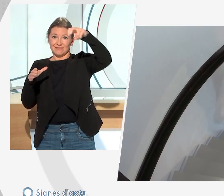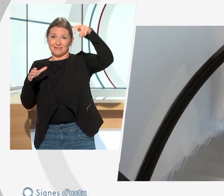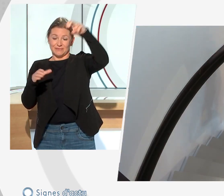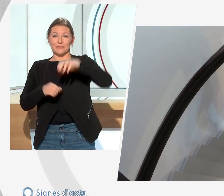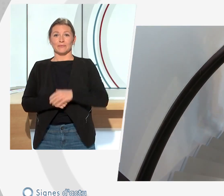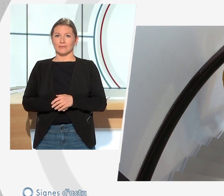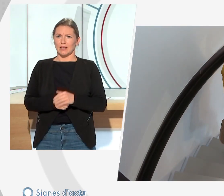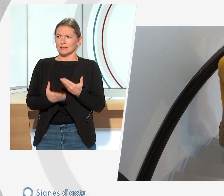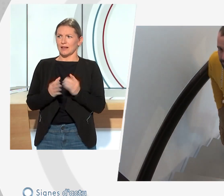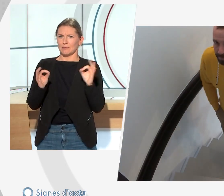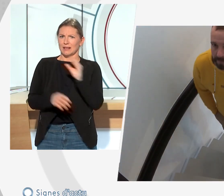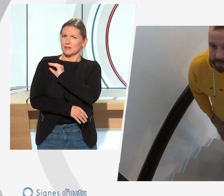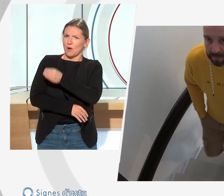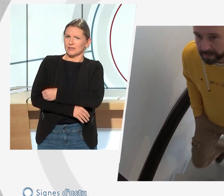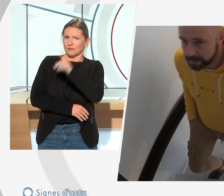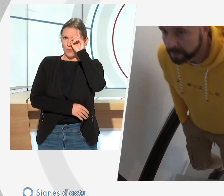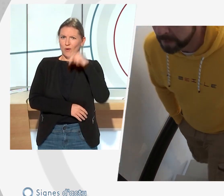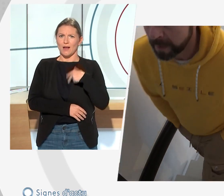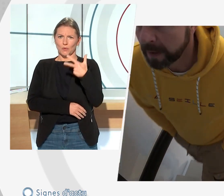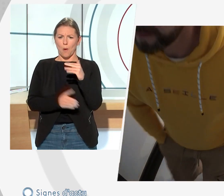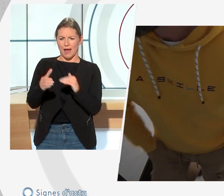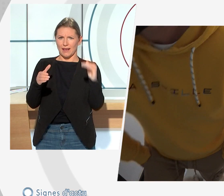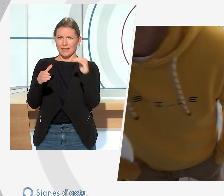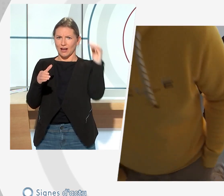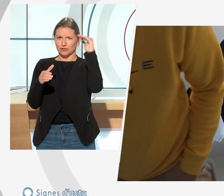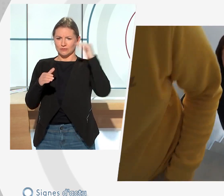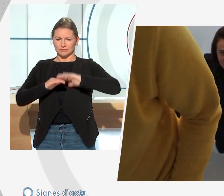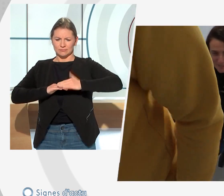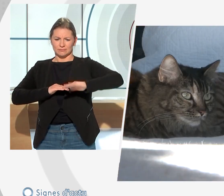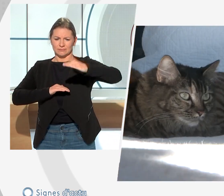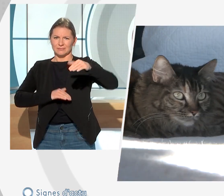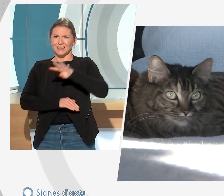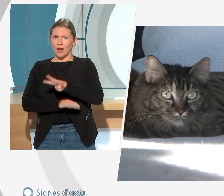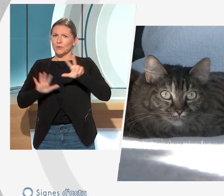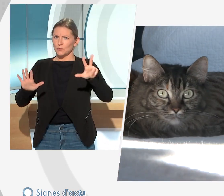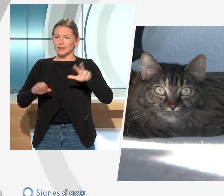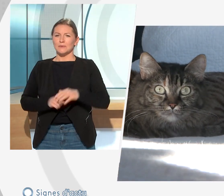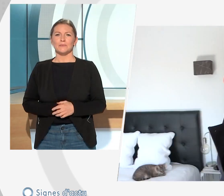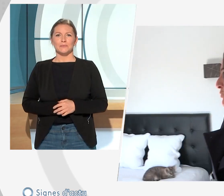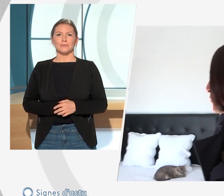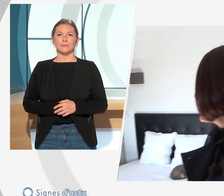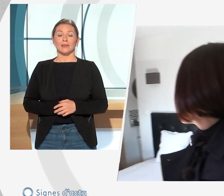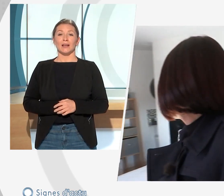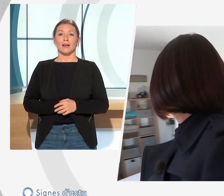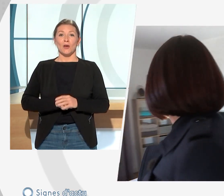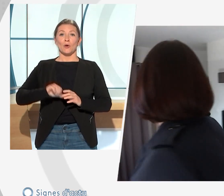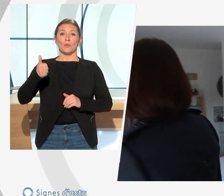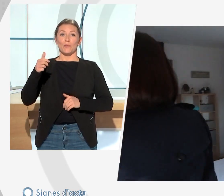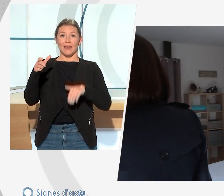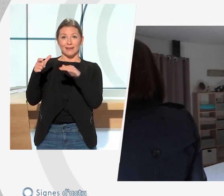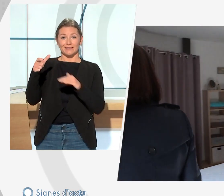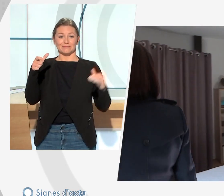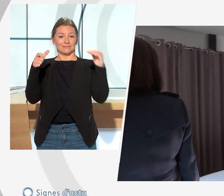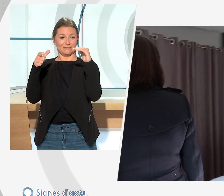se mérite, c'est très sportif, 3 étages, 48 marches en tout, 14 sur cet espace-là. Alors ici, on se situe au premier étage